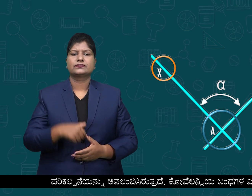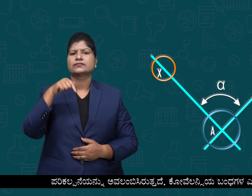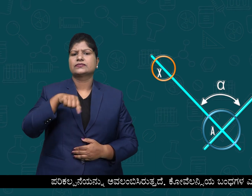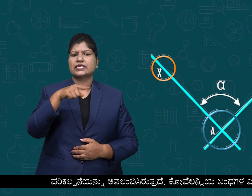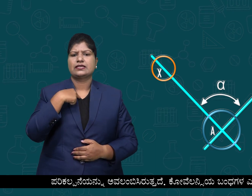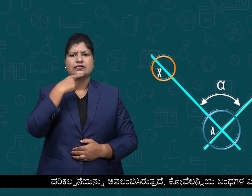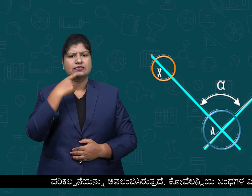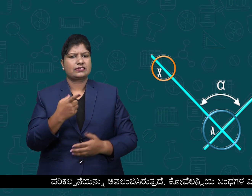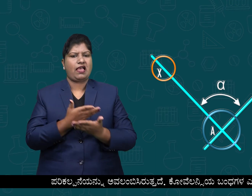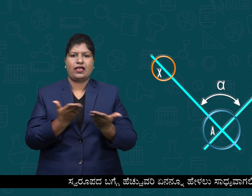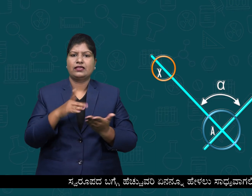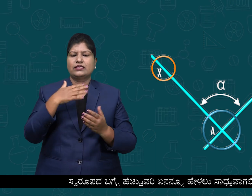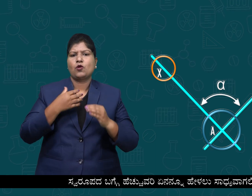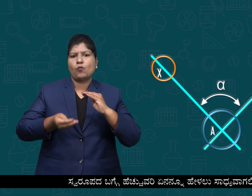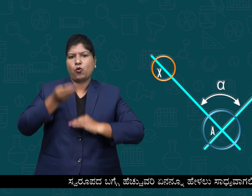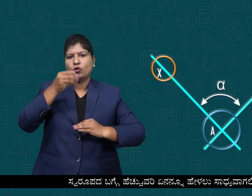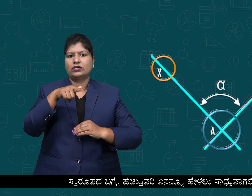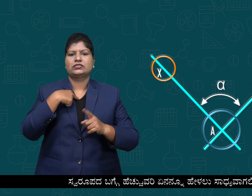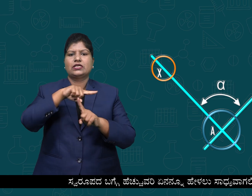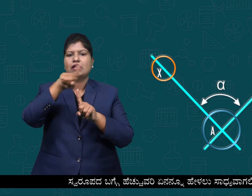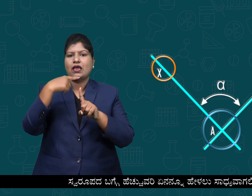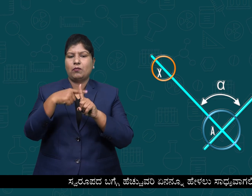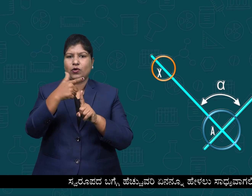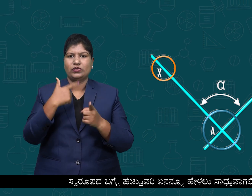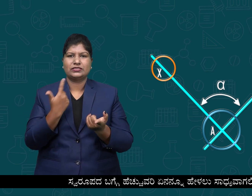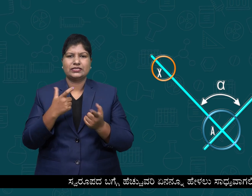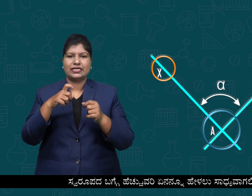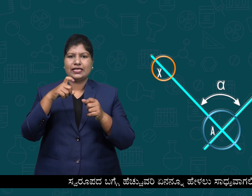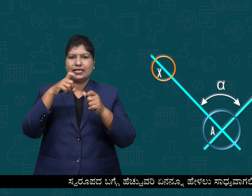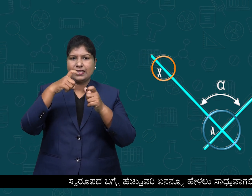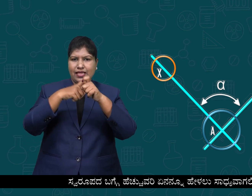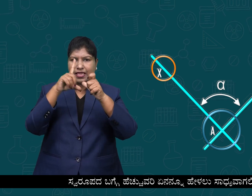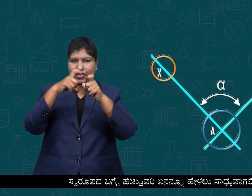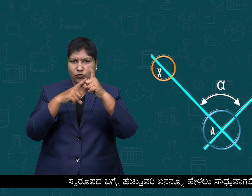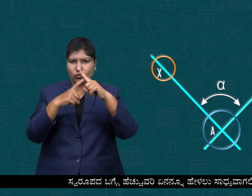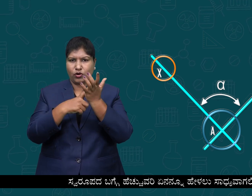ಬಂಧಗಳ ಎಲೆಕ್ಟ್ರಾನಿಕ್ ಸ್ವರೂಪದ ಬಗ್ಗೆ ಹೆಚ್ಚುವರಿ ಏನನ್ನೂ ಹೇಳಲು ಸಾಧ್ಯವಾಗಲಿಲ್ಲ.